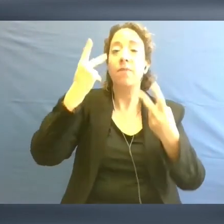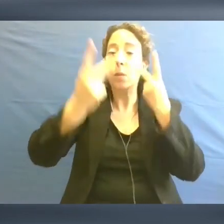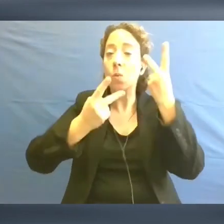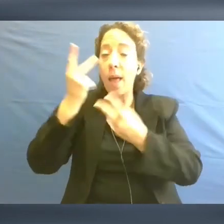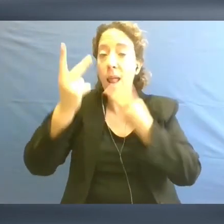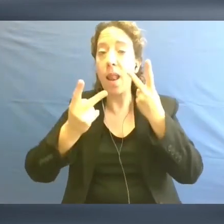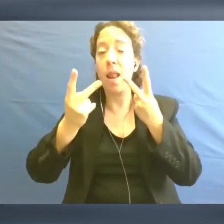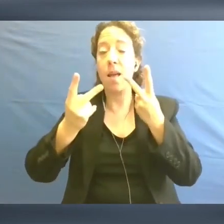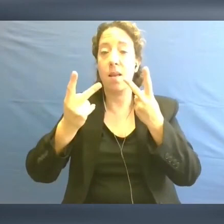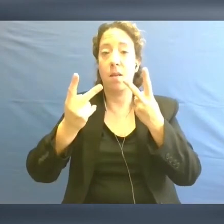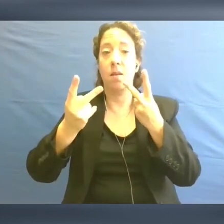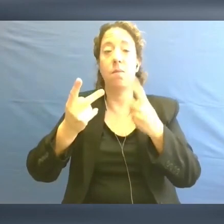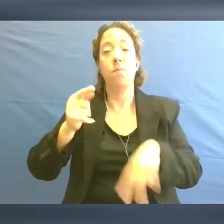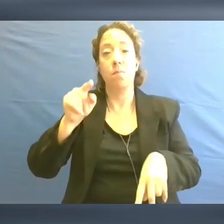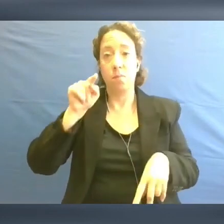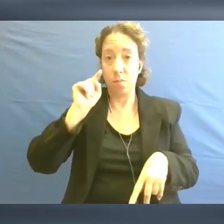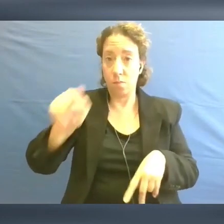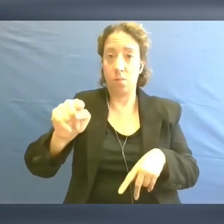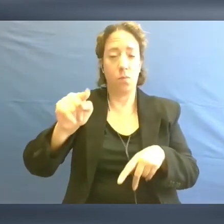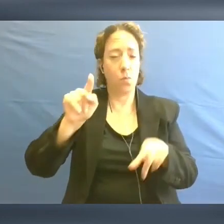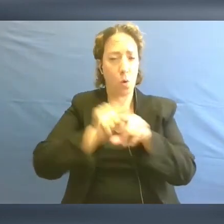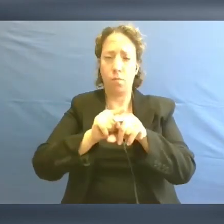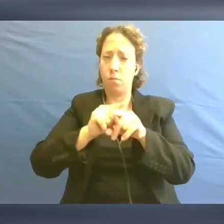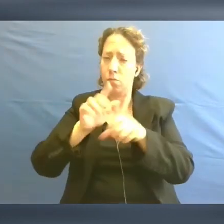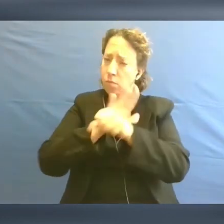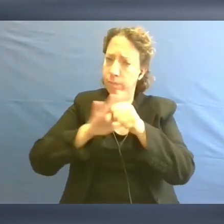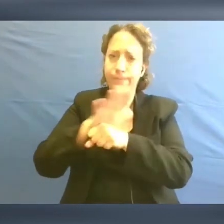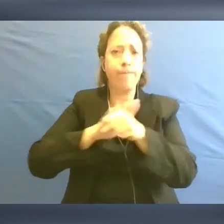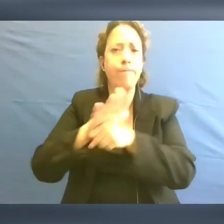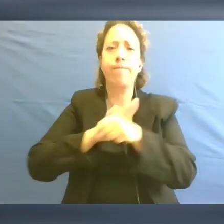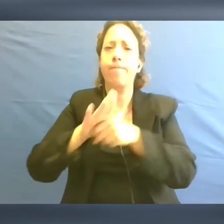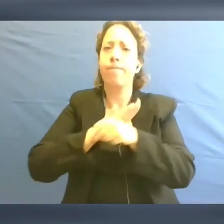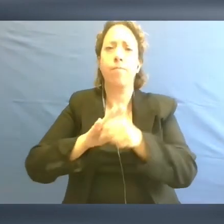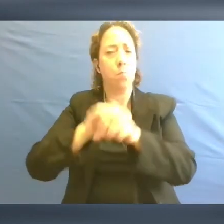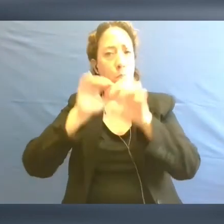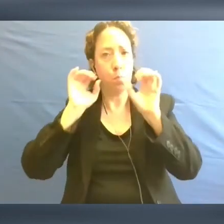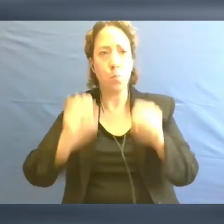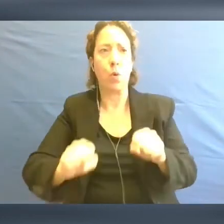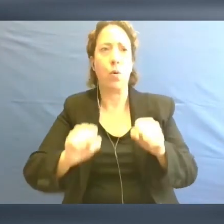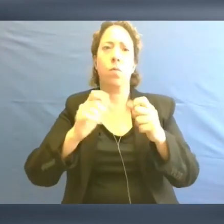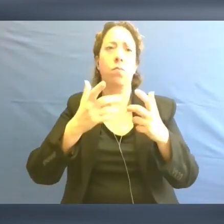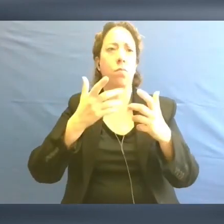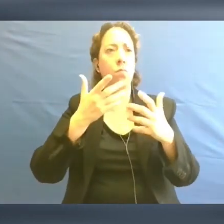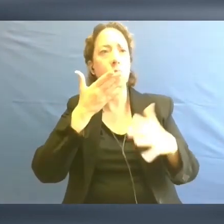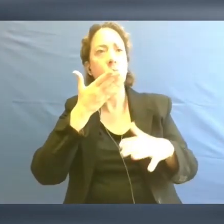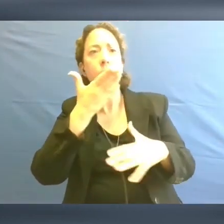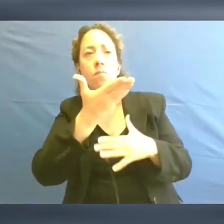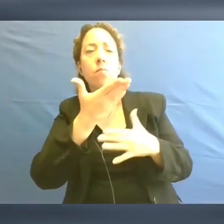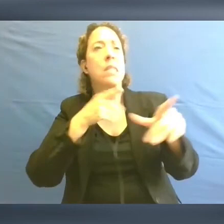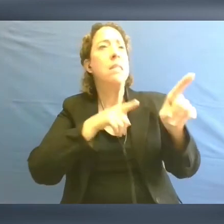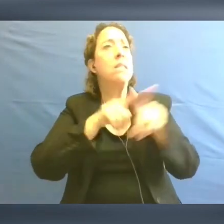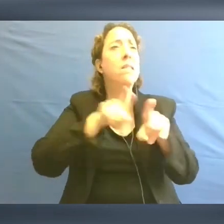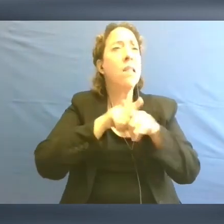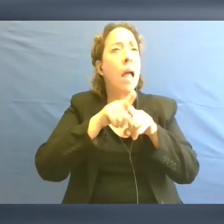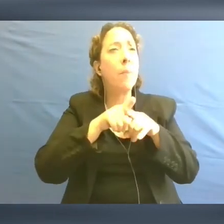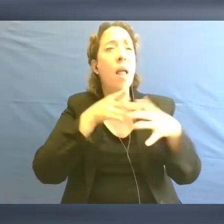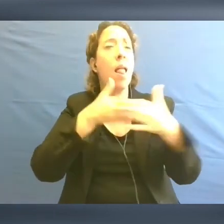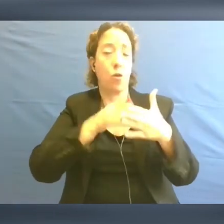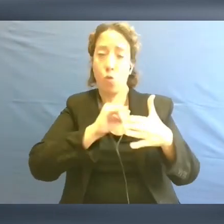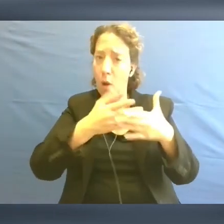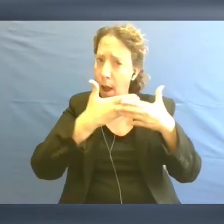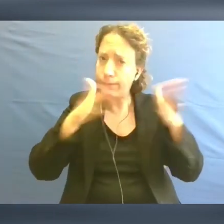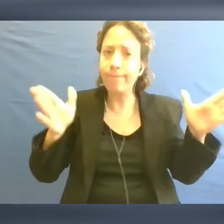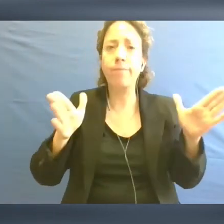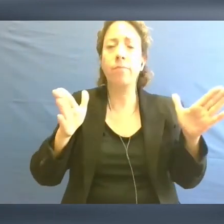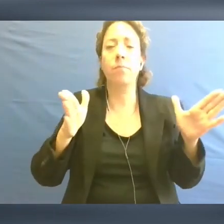une expérience totale qui lui permet d'accéder à un système au niveau